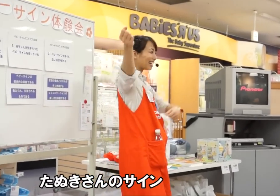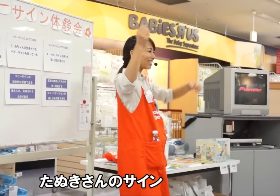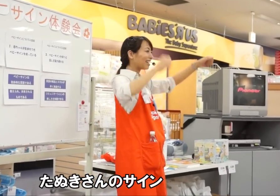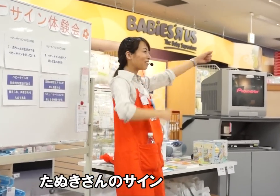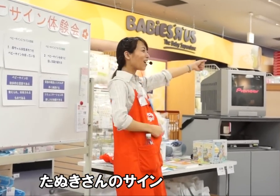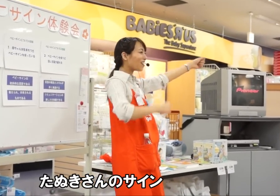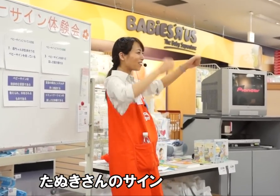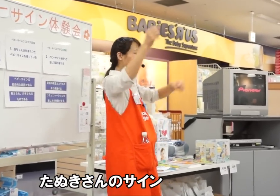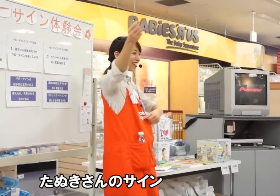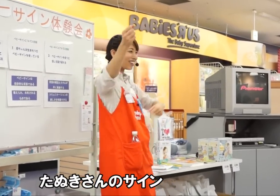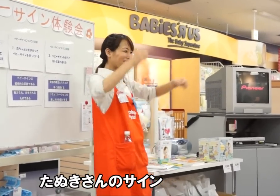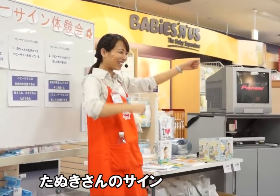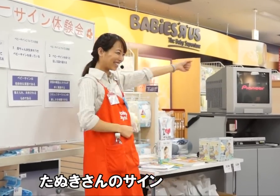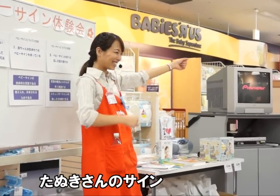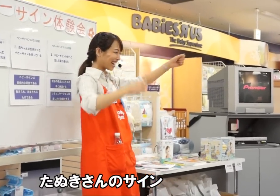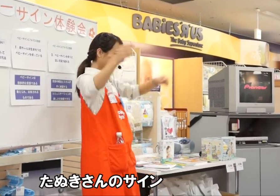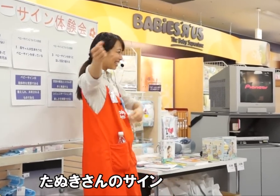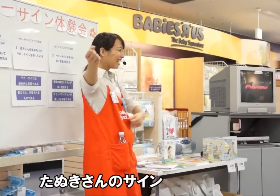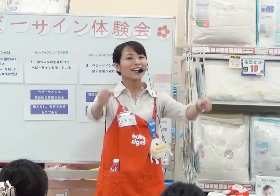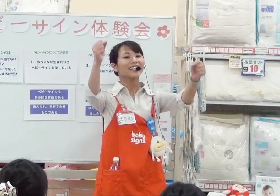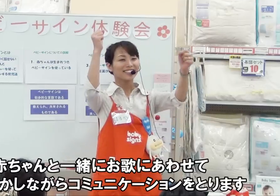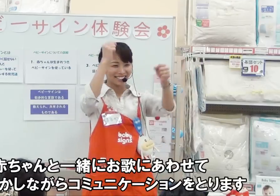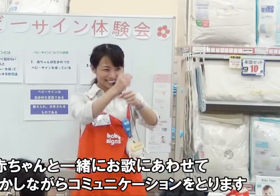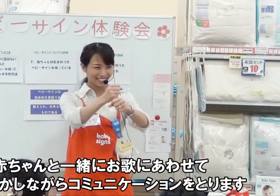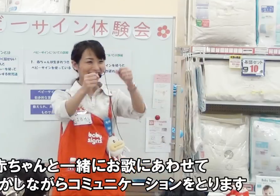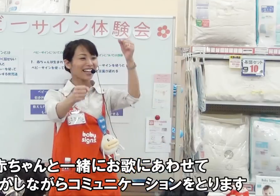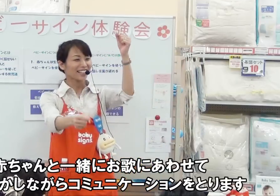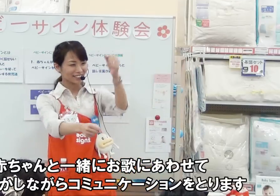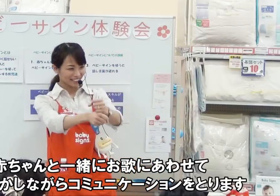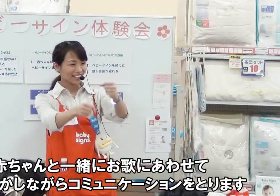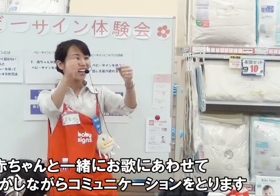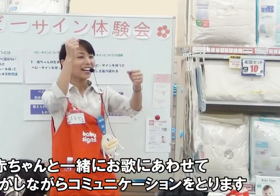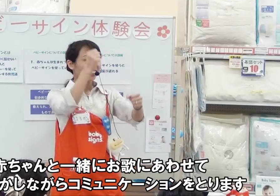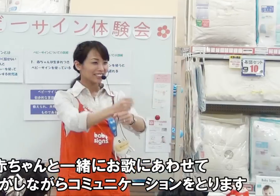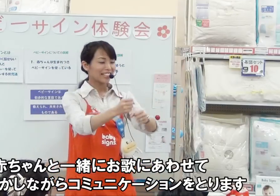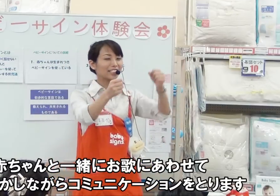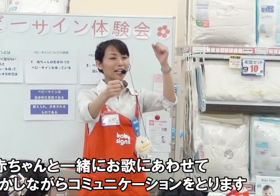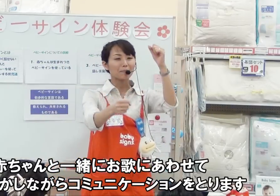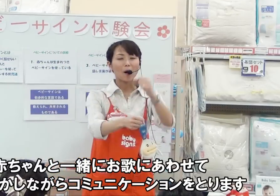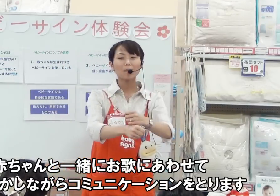緒にポンポンポンポンだよ。じゃあ次、ポン。